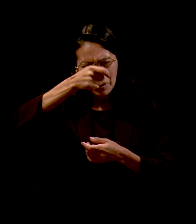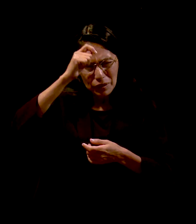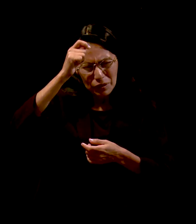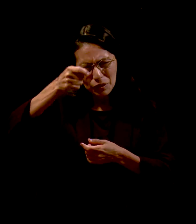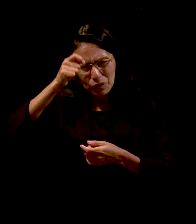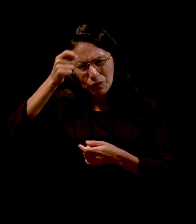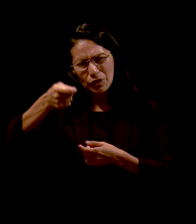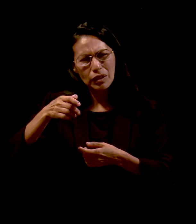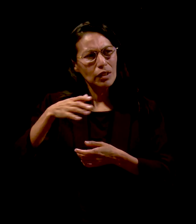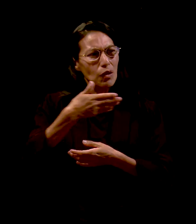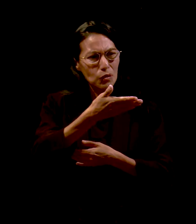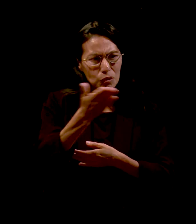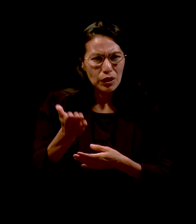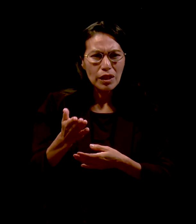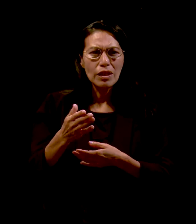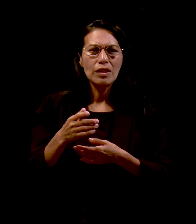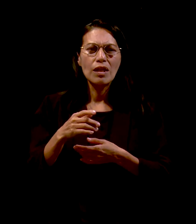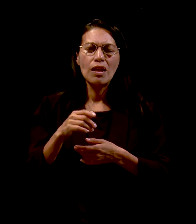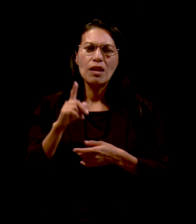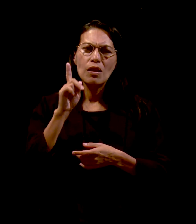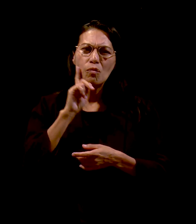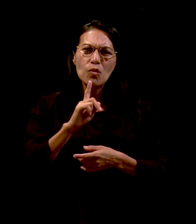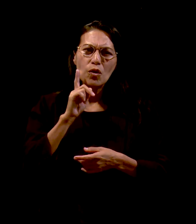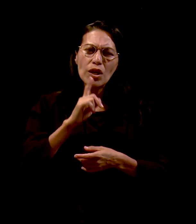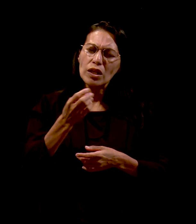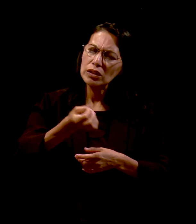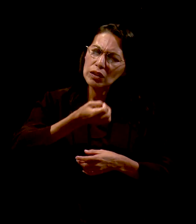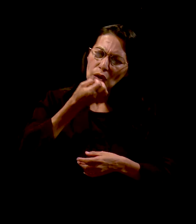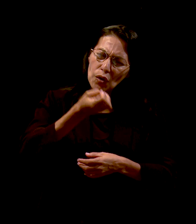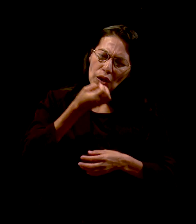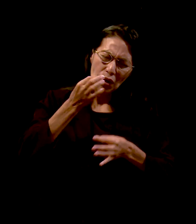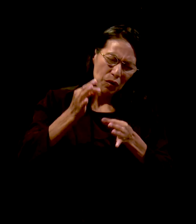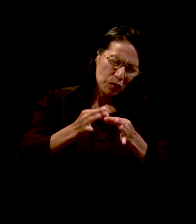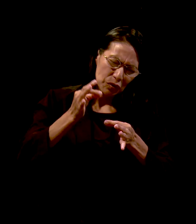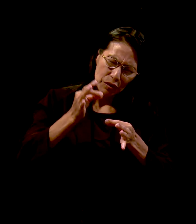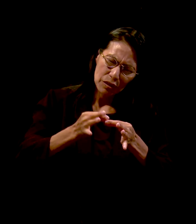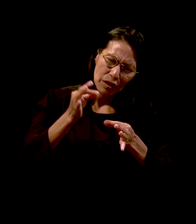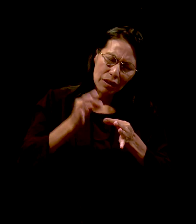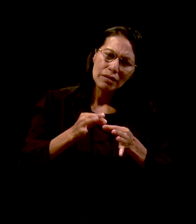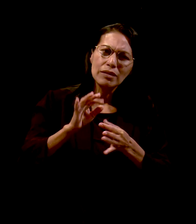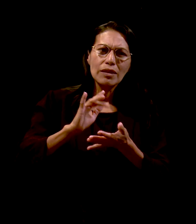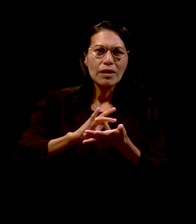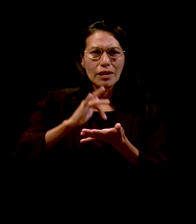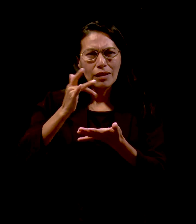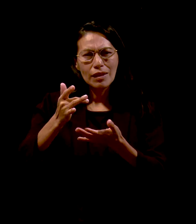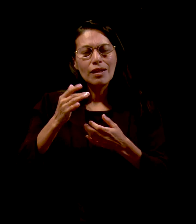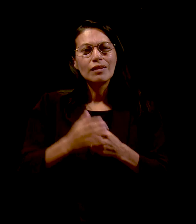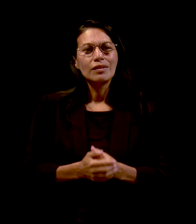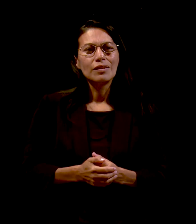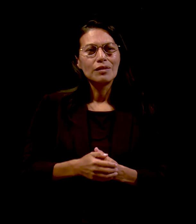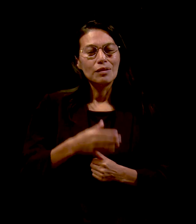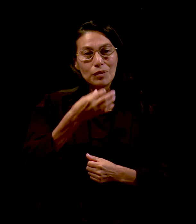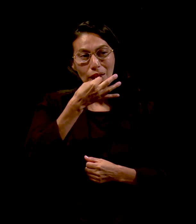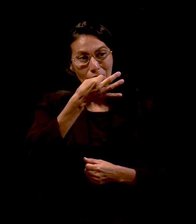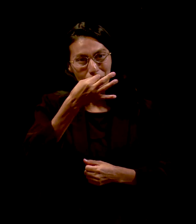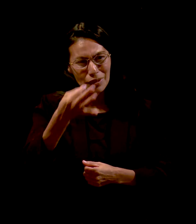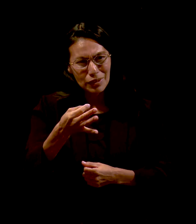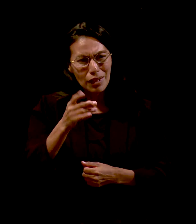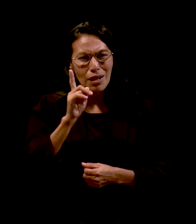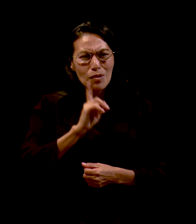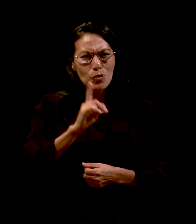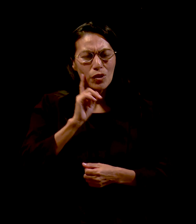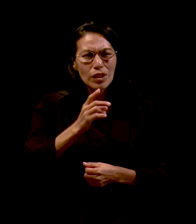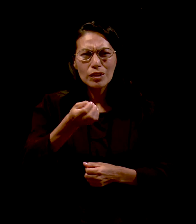proporcionando a ustedes ya las guerreras de la oración que bonitas palabras los vamos a hacer